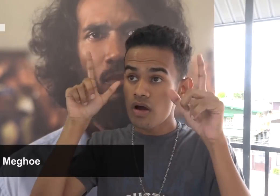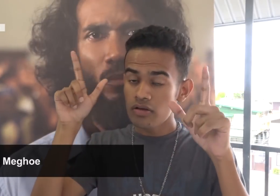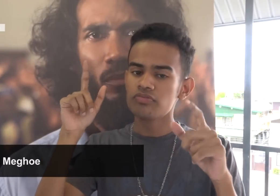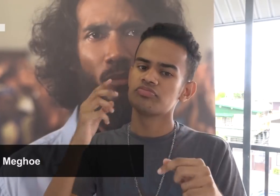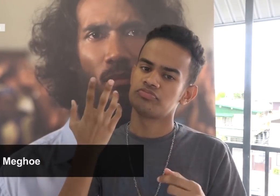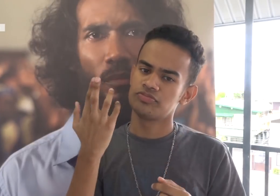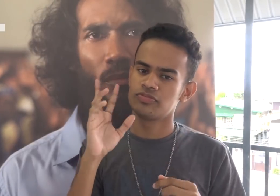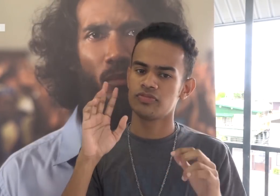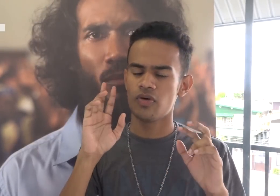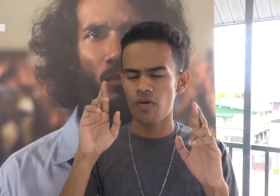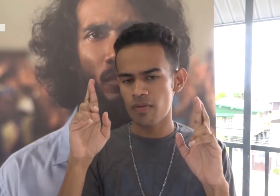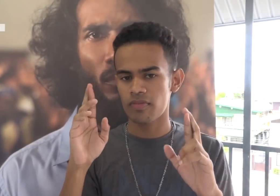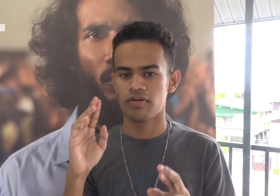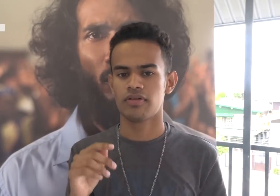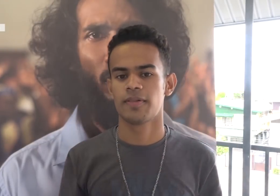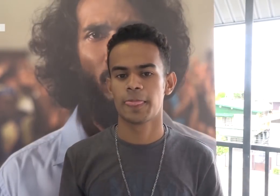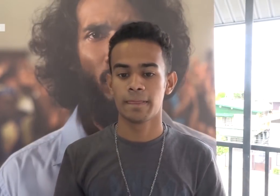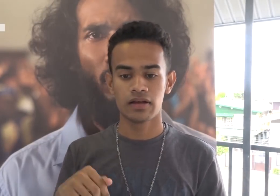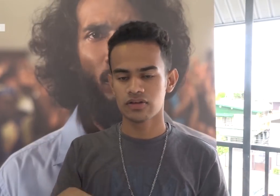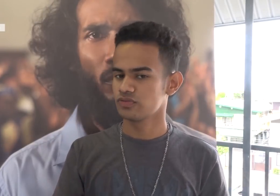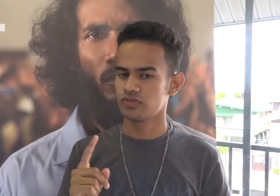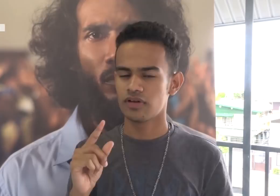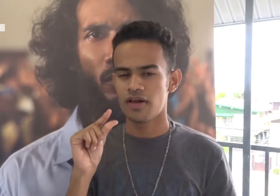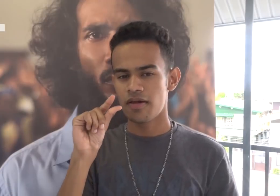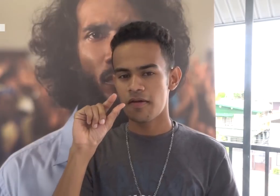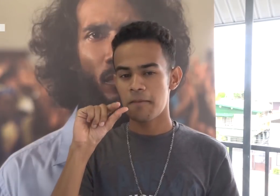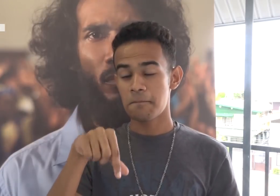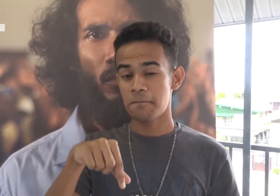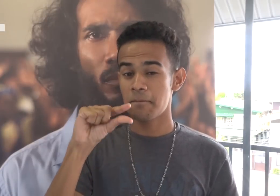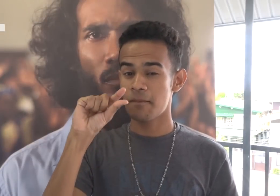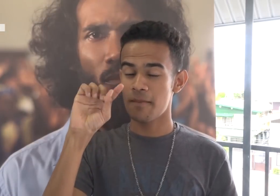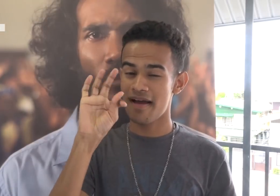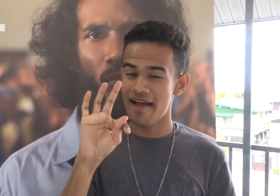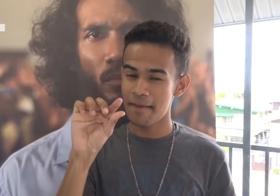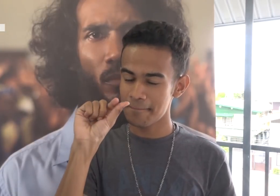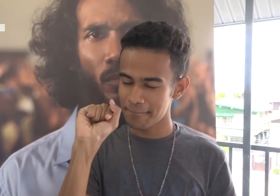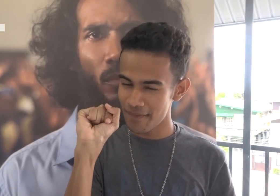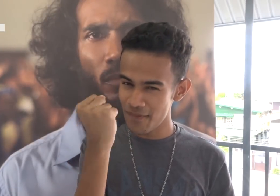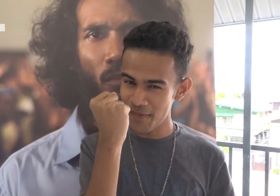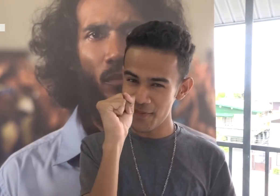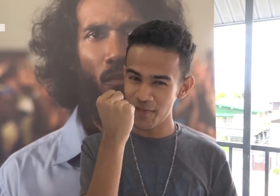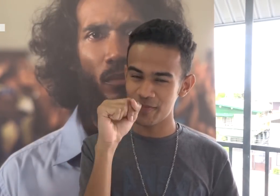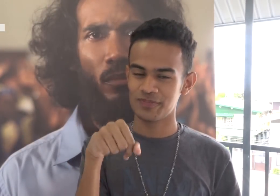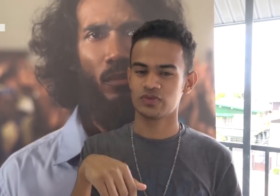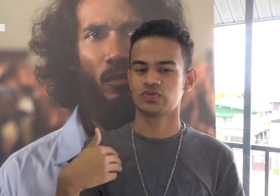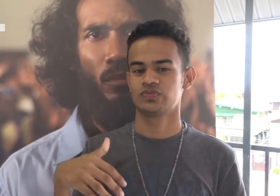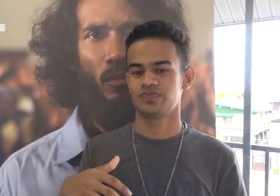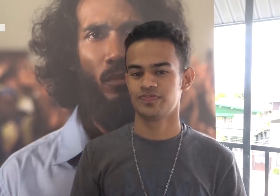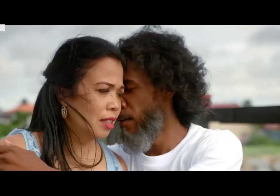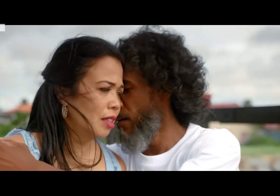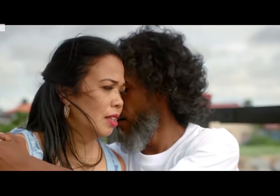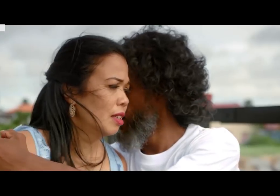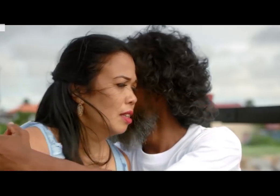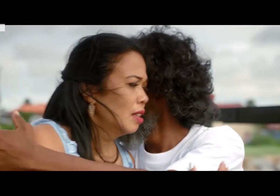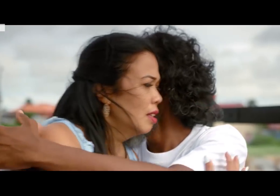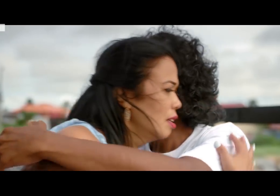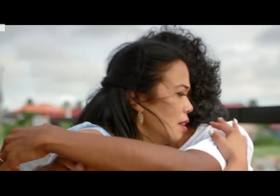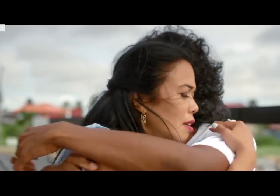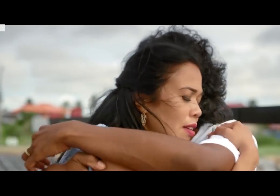dat na de film in TBL van Wiren, dat er bewustzijn wordt gemaakt dat het de mogelijkheid komt om dat te doen in